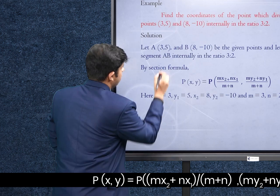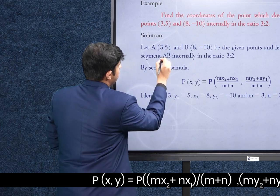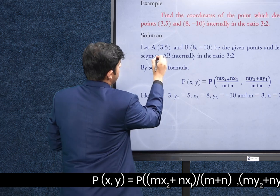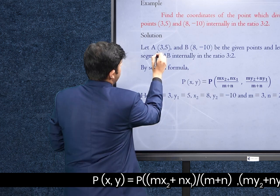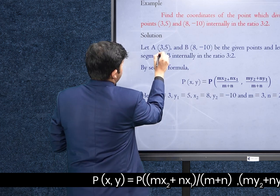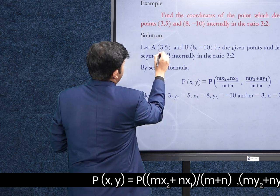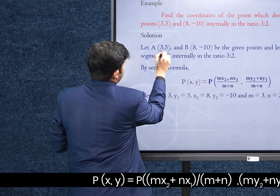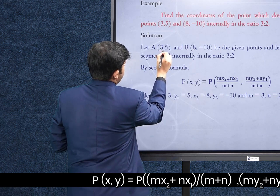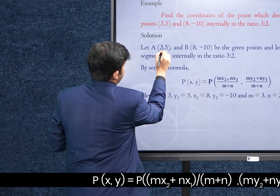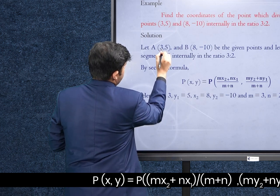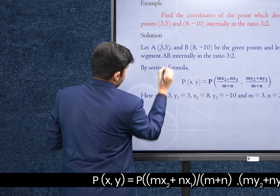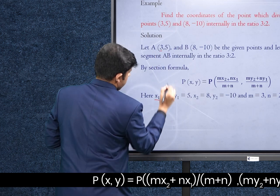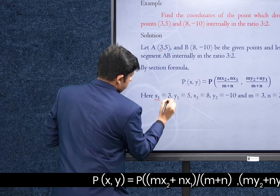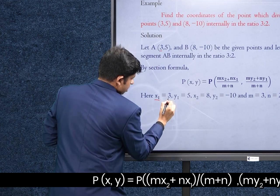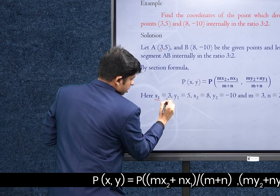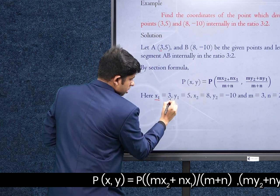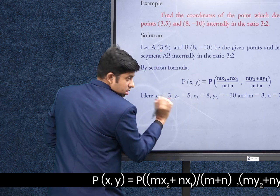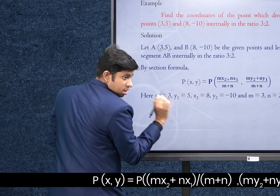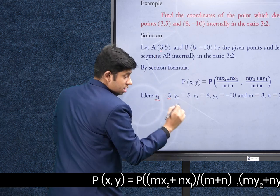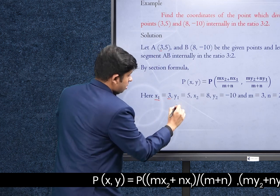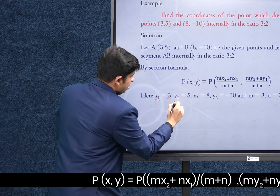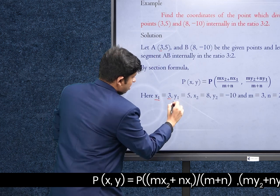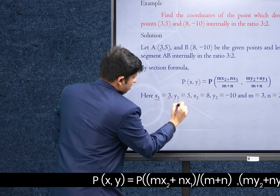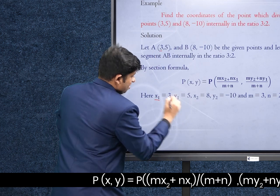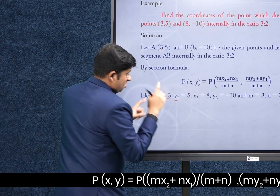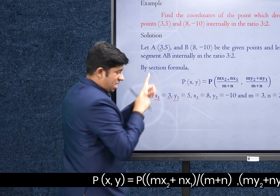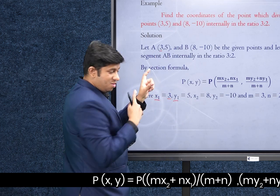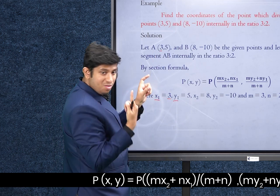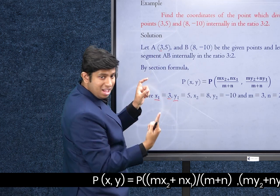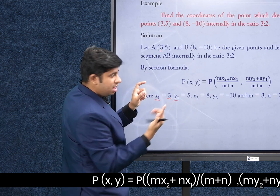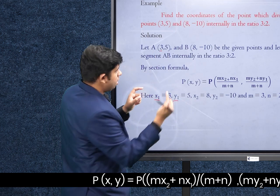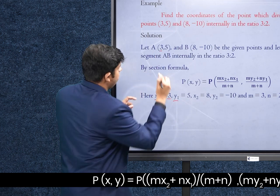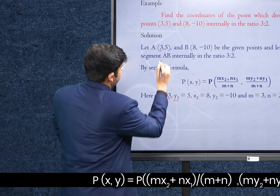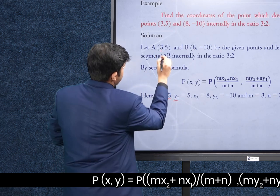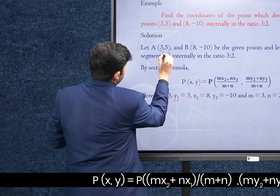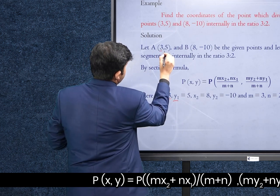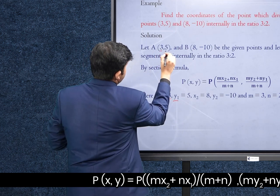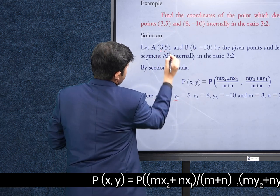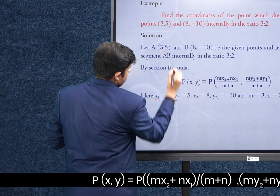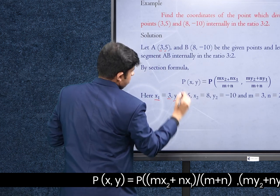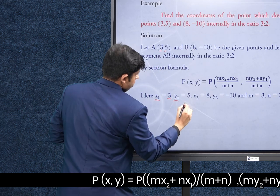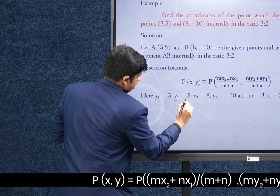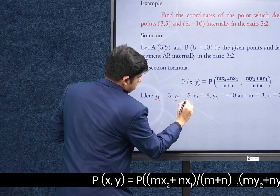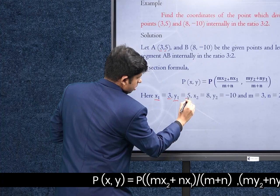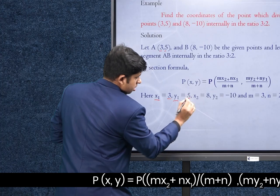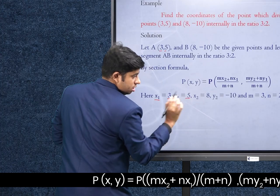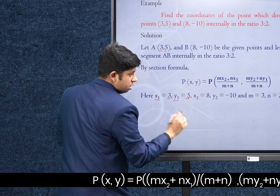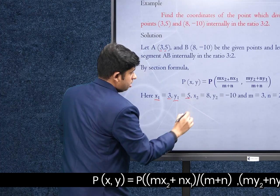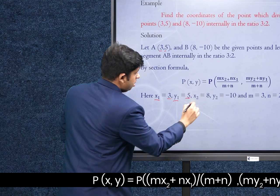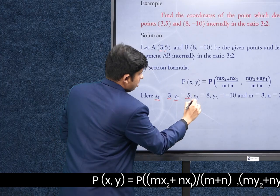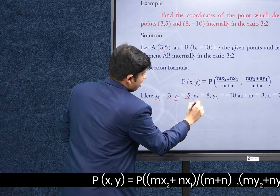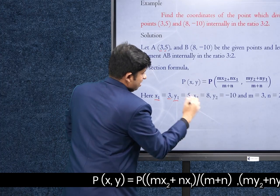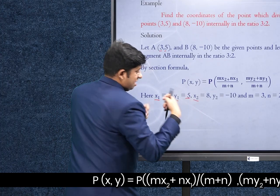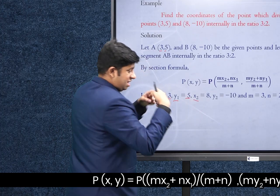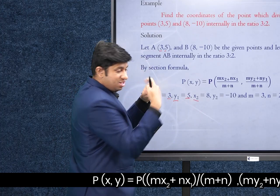எம் கூட்டல் என் எம் ஒய் கீழ் இலக்க 2 கூட்டல் என் ஒய் கீழ் இலக்க